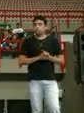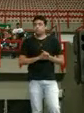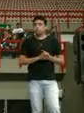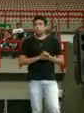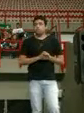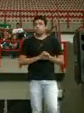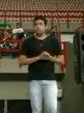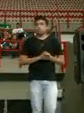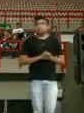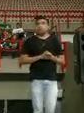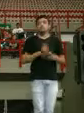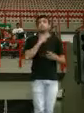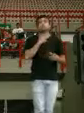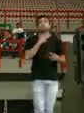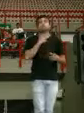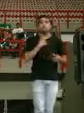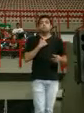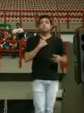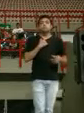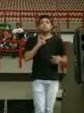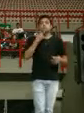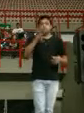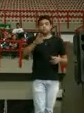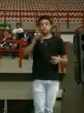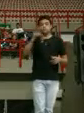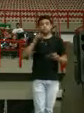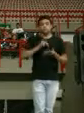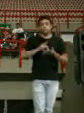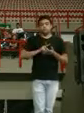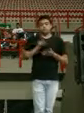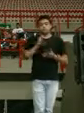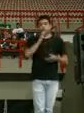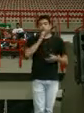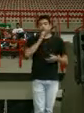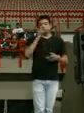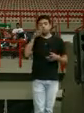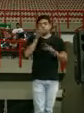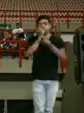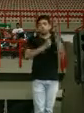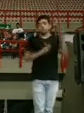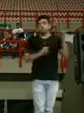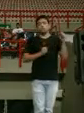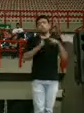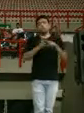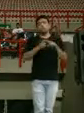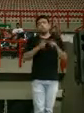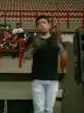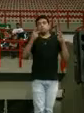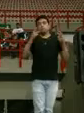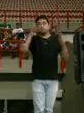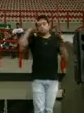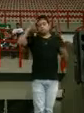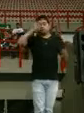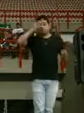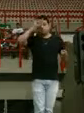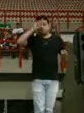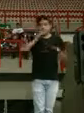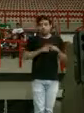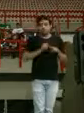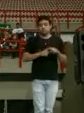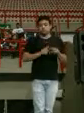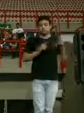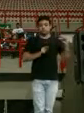Gente, dá uma vontade danada de dizer que é verdadeiro, mas não é. É falso. Para você nunca mais errar.